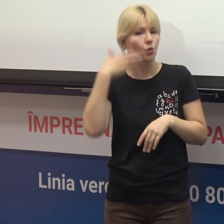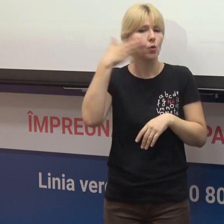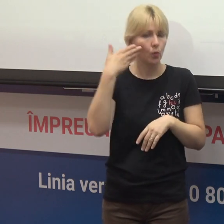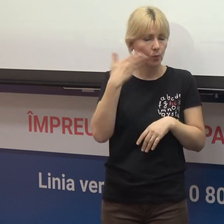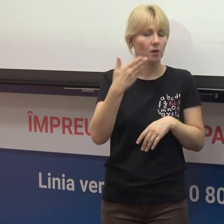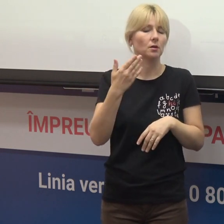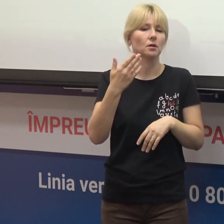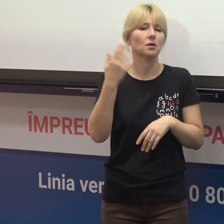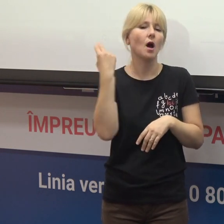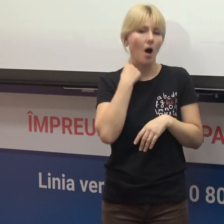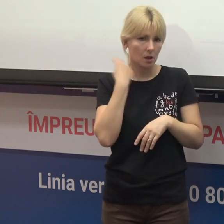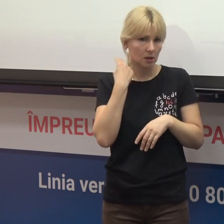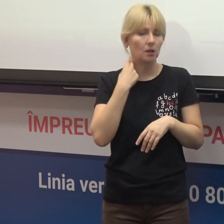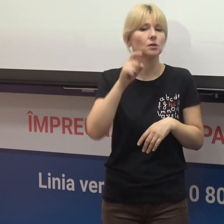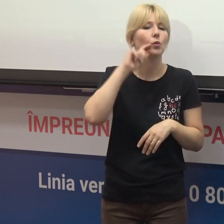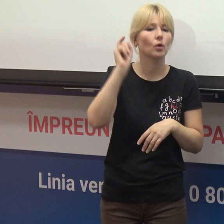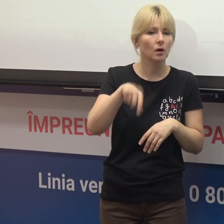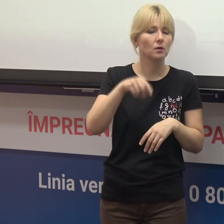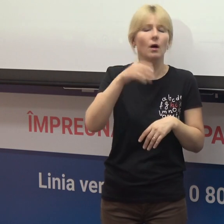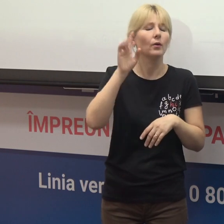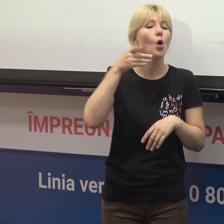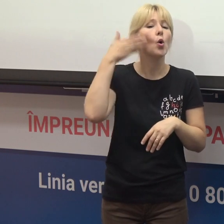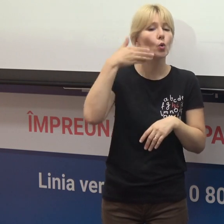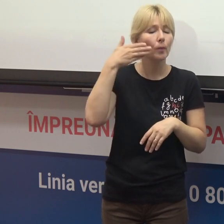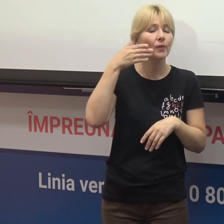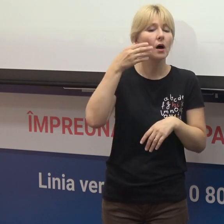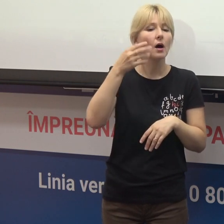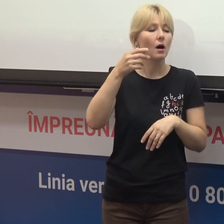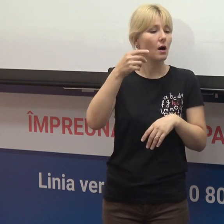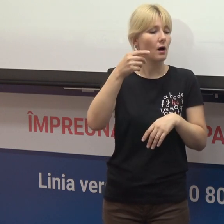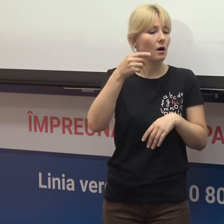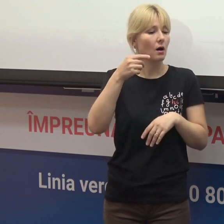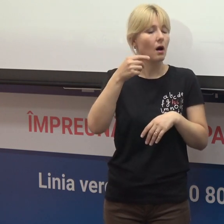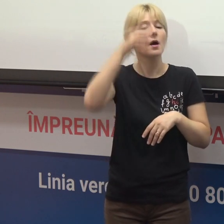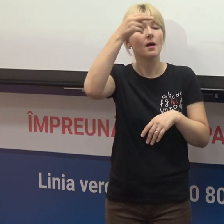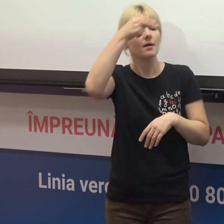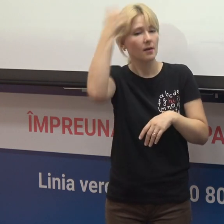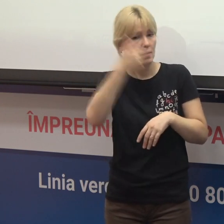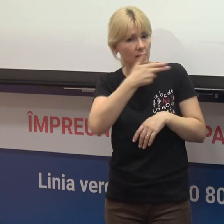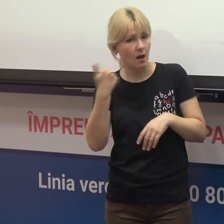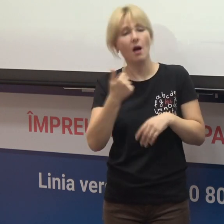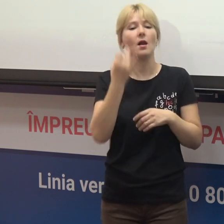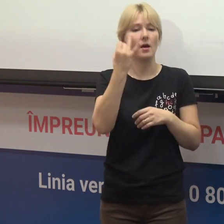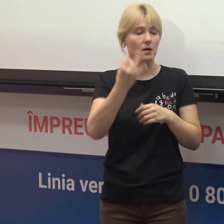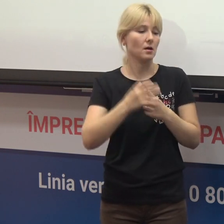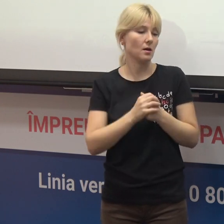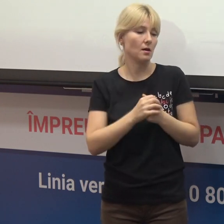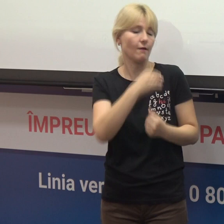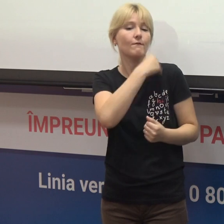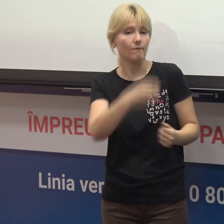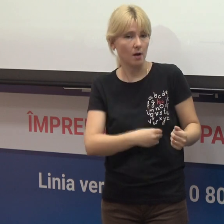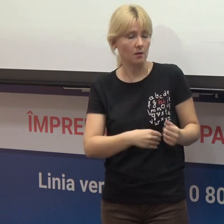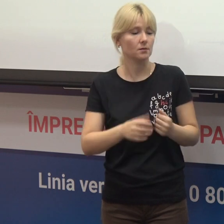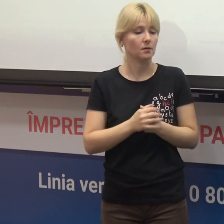în cazul cetățenilor care vin din zonele verzi, trebuie să aibă valabilitate numai puțin de 90 de zile de la data